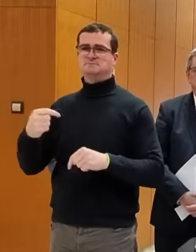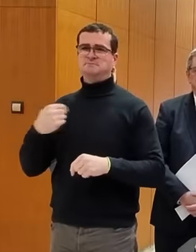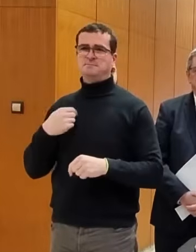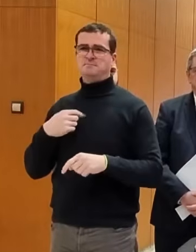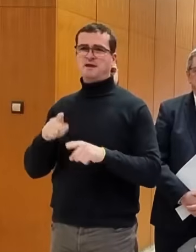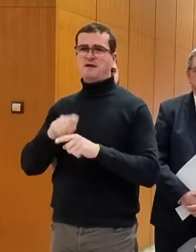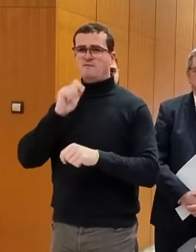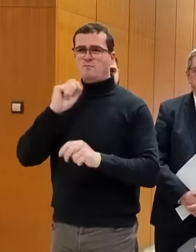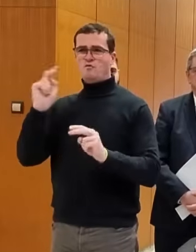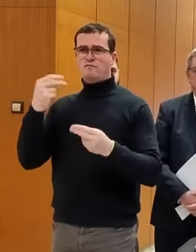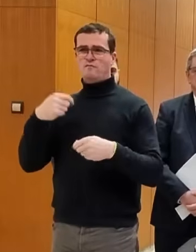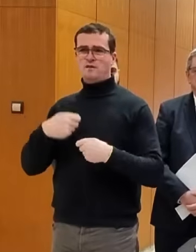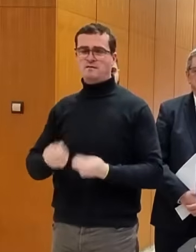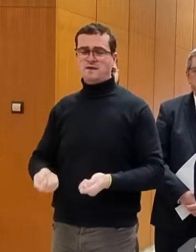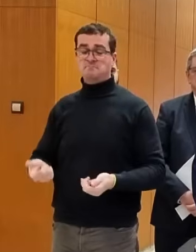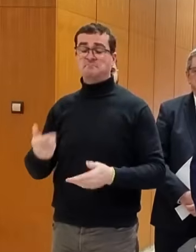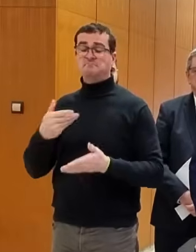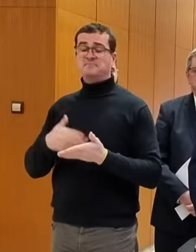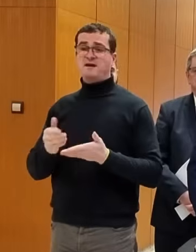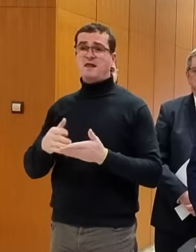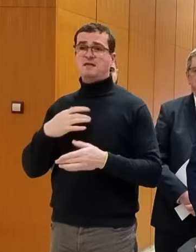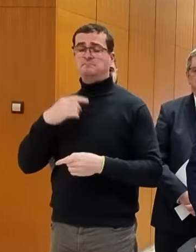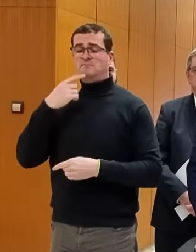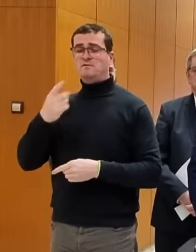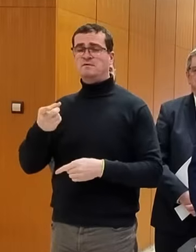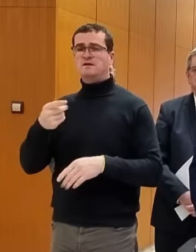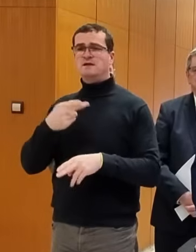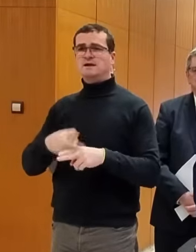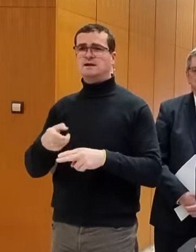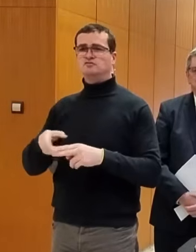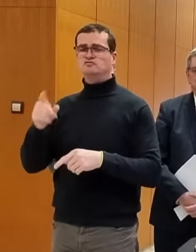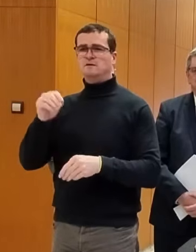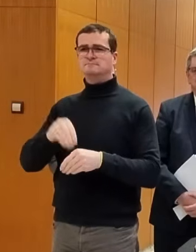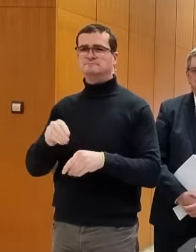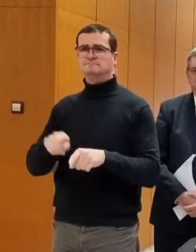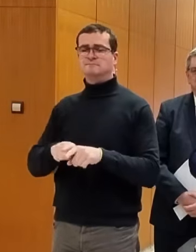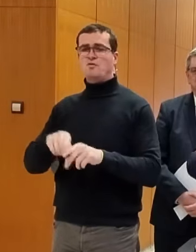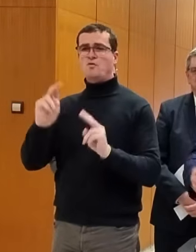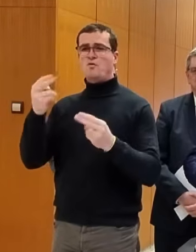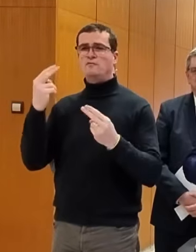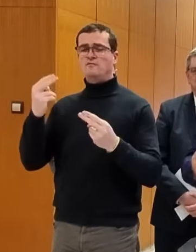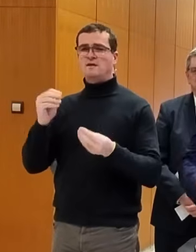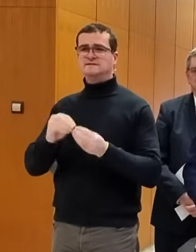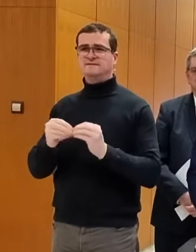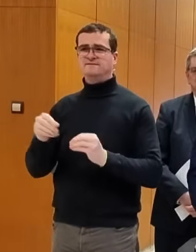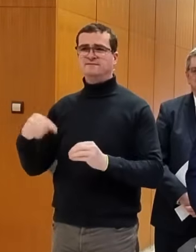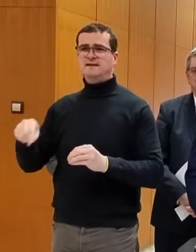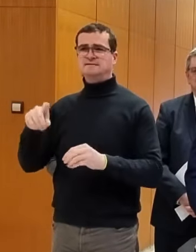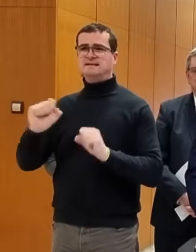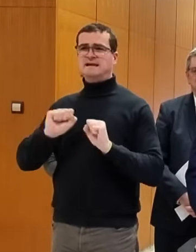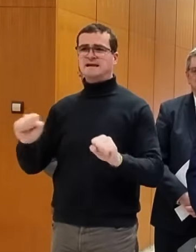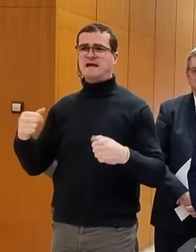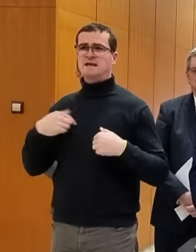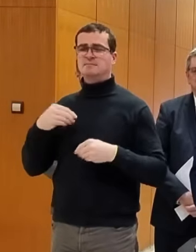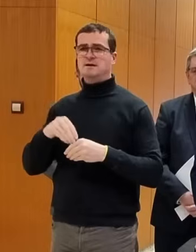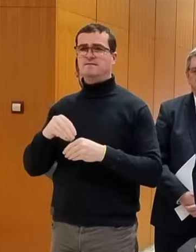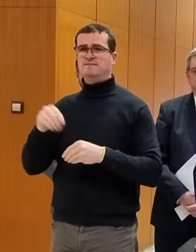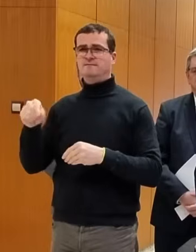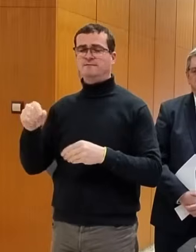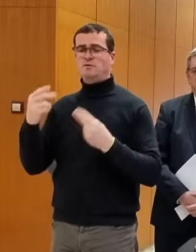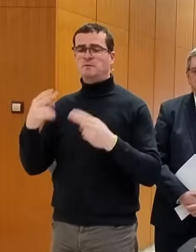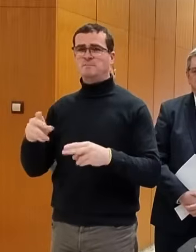prípade odvolať. Ďalej chcem povedať, že sme zaviedli aj tzv. Odvolacie mechanizmy, kde chránime v tomto